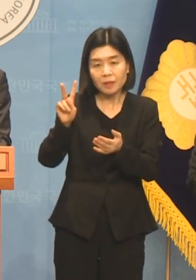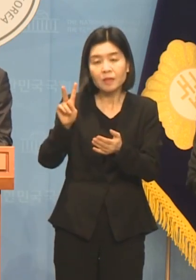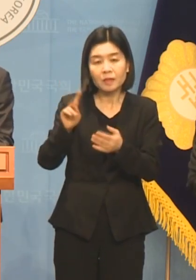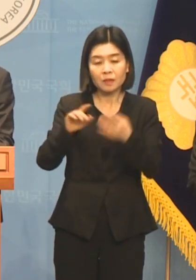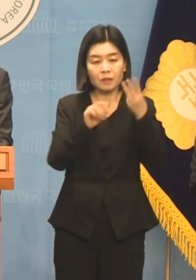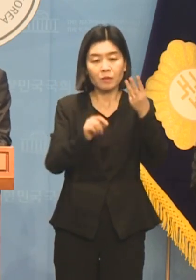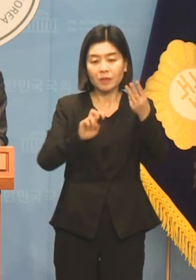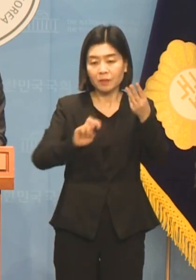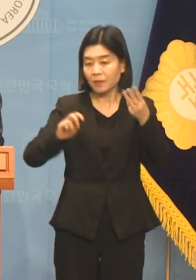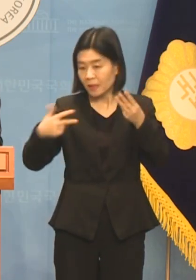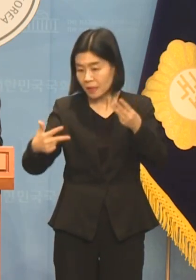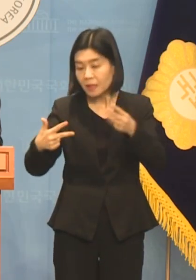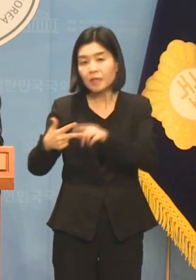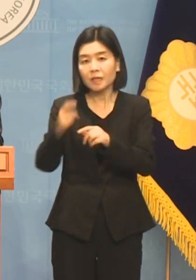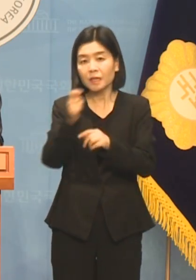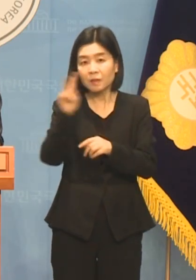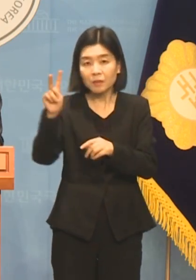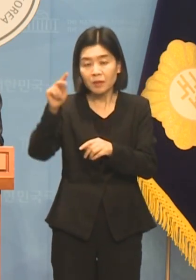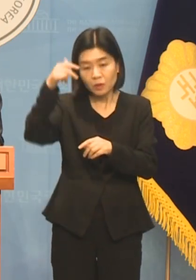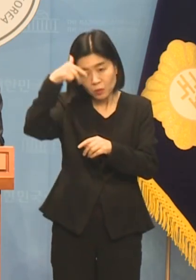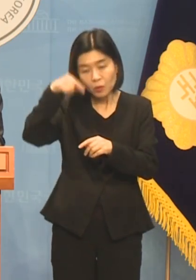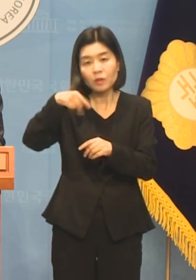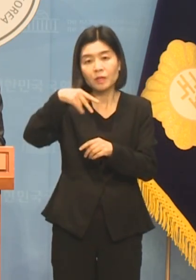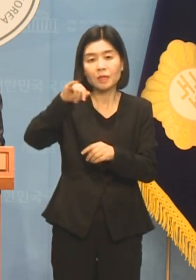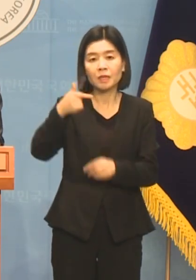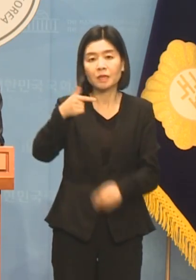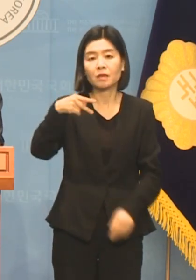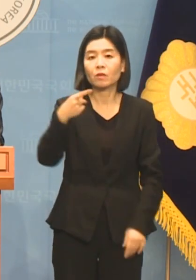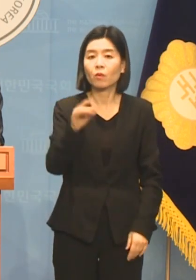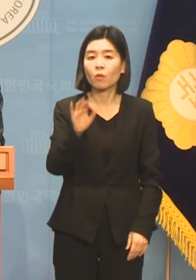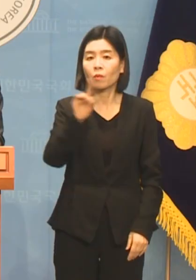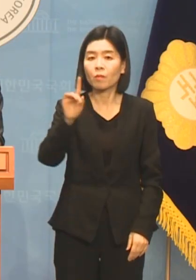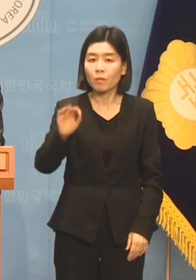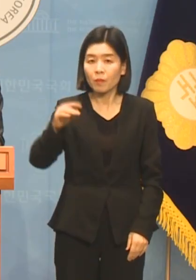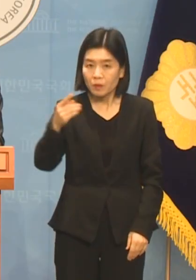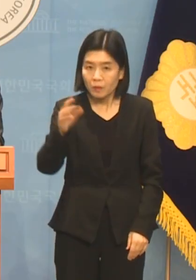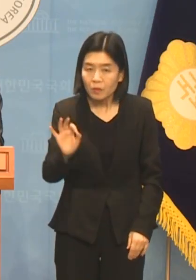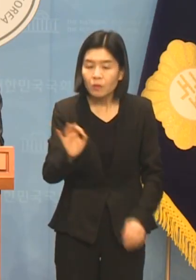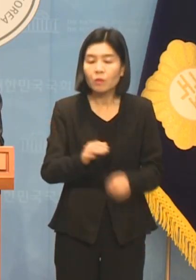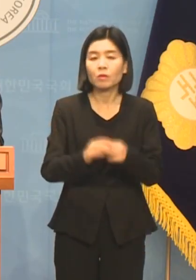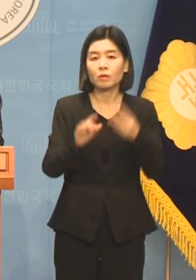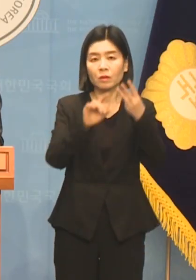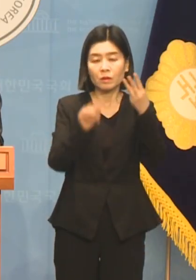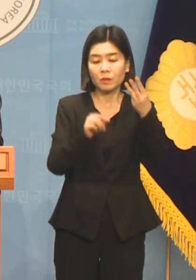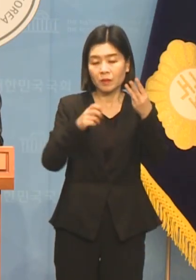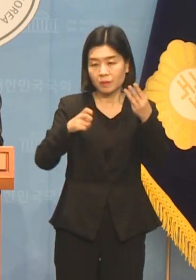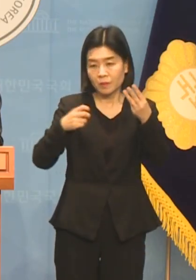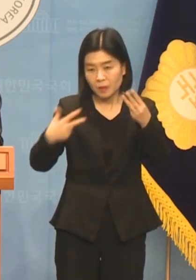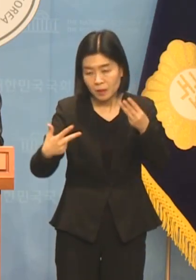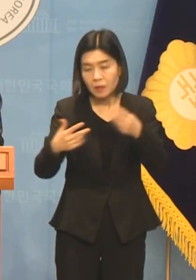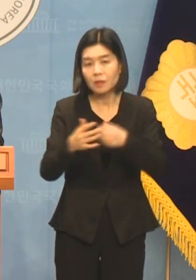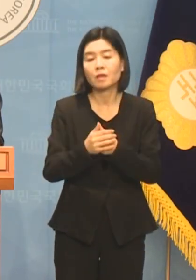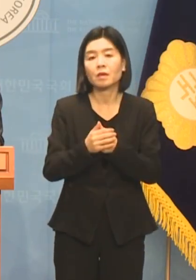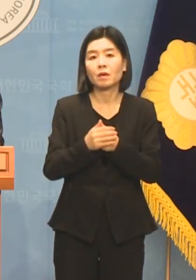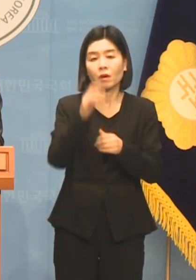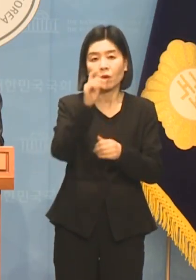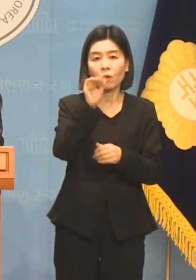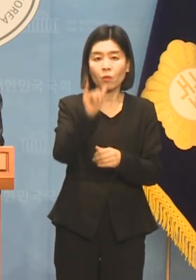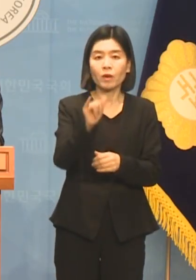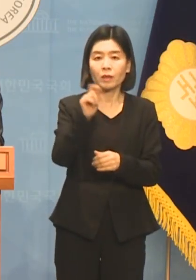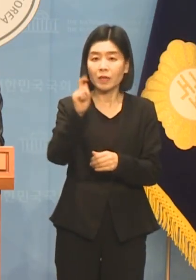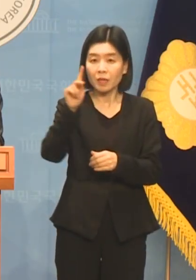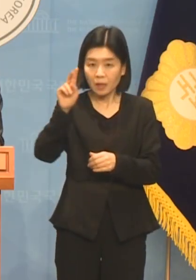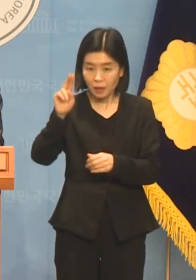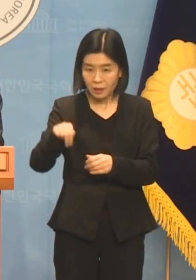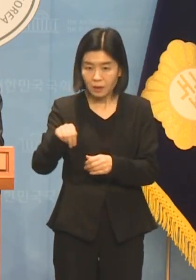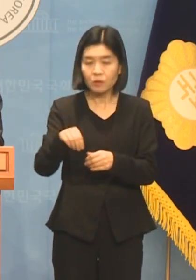27일에 방송된 TV조선 신통방통, 3월 27일에 방송된 YTN